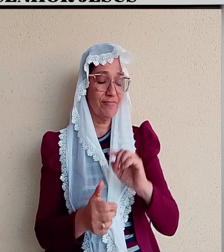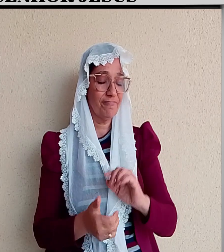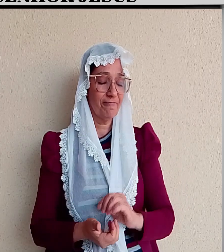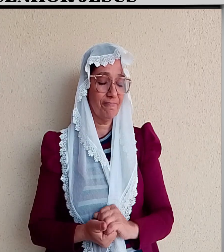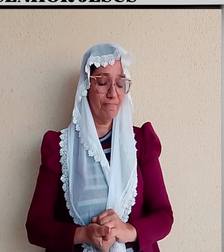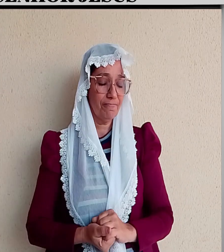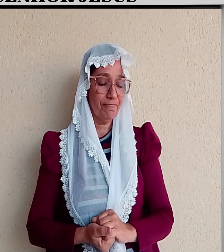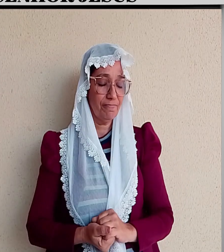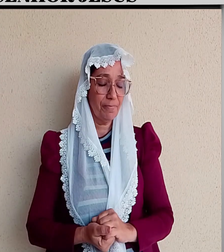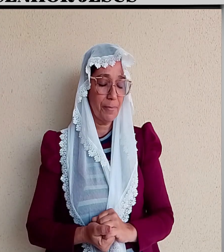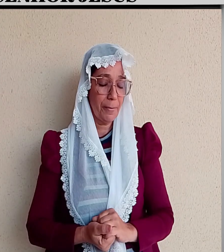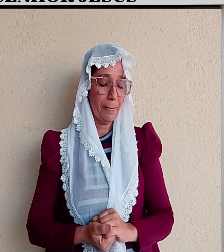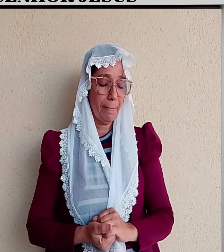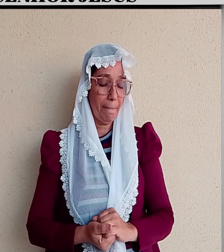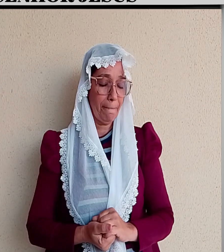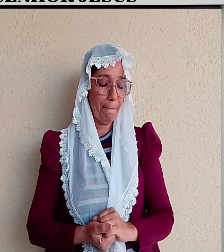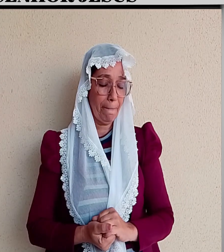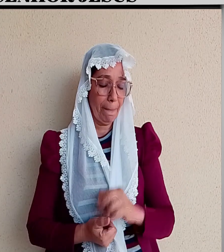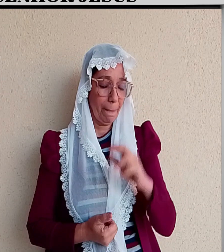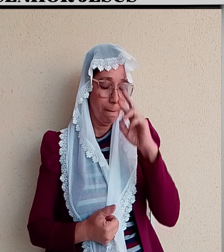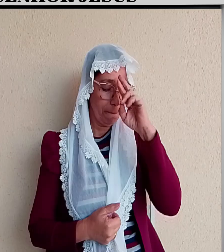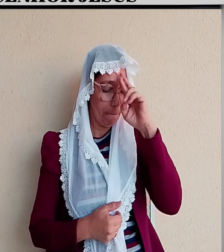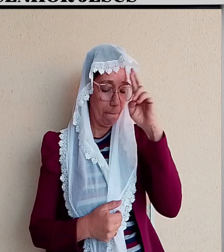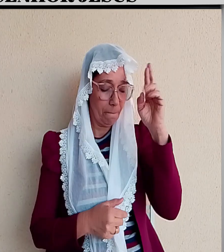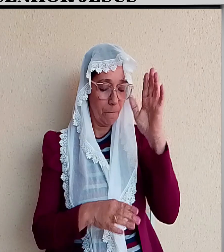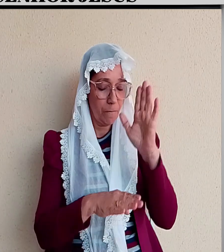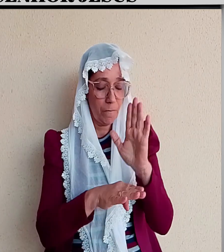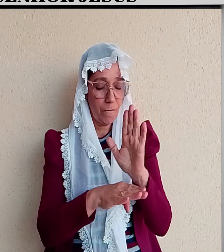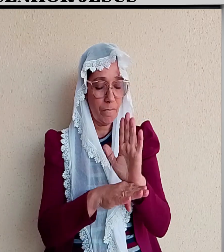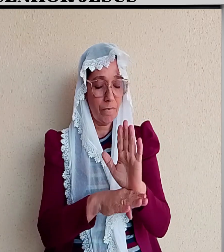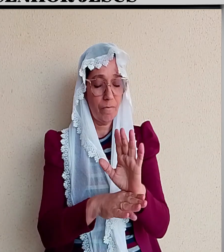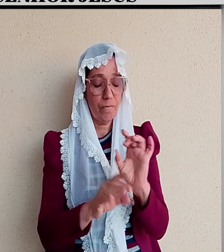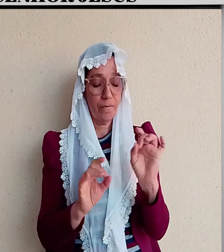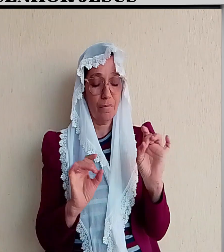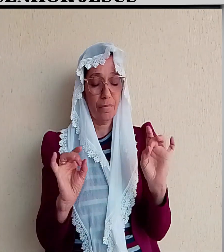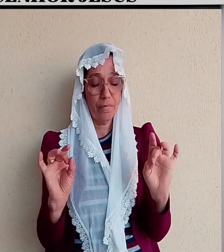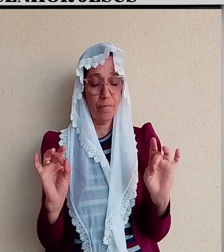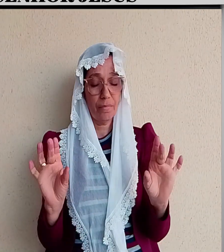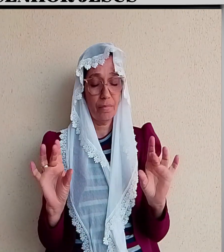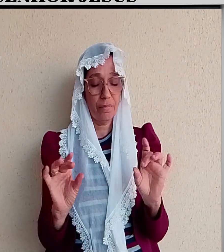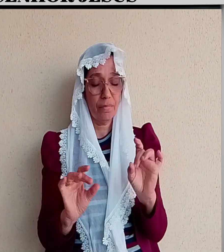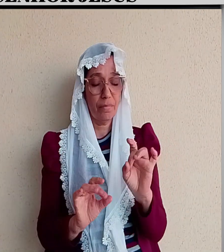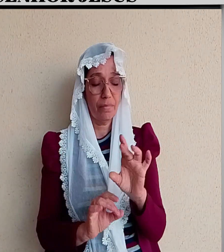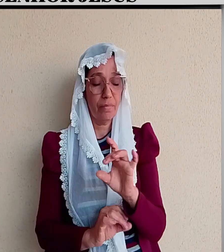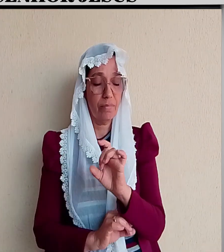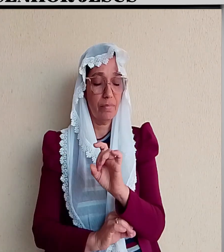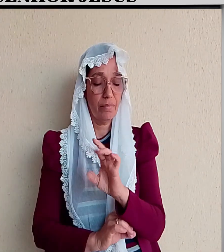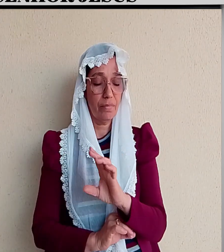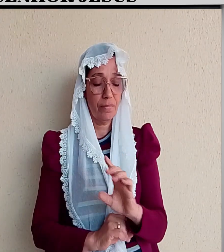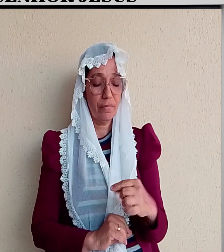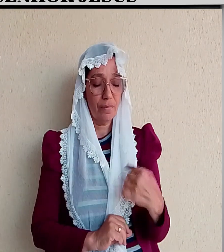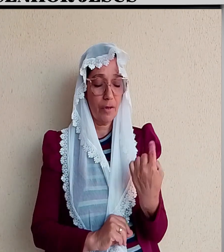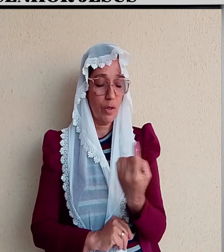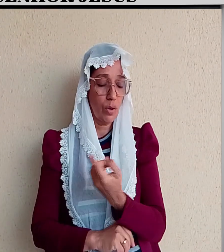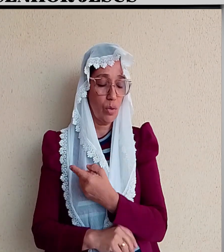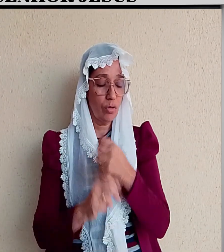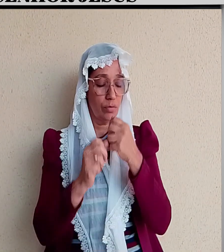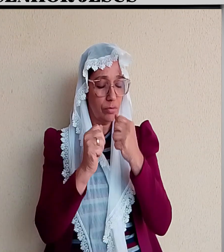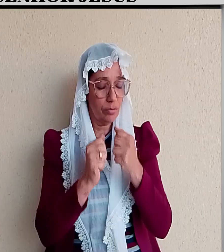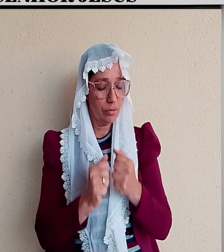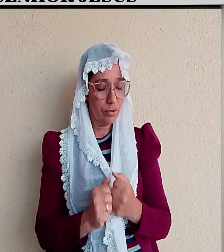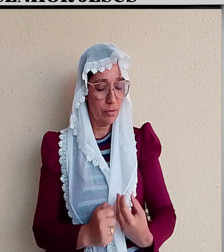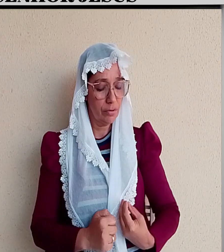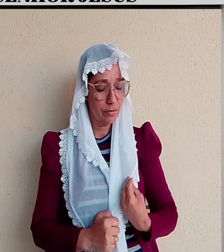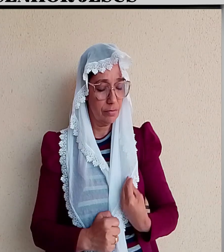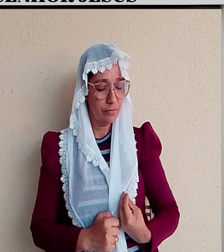conseguimos, Senhor, continuar na nossa caminhada. Aleluia. Rumo, Senhor, Glória a Jesus. celestial, Aleluia. poderoso Deus.